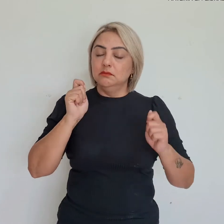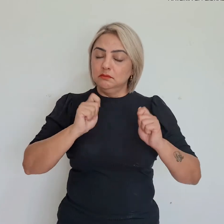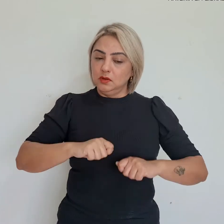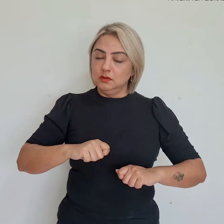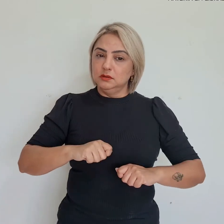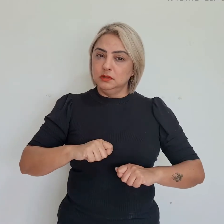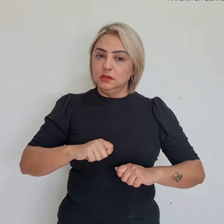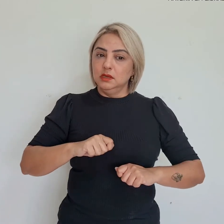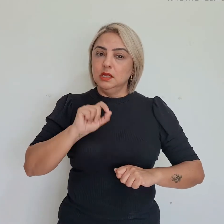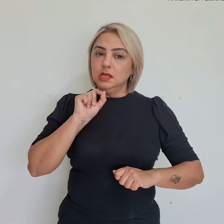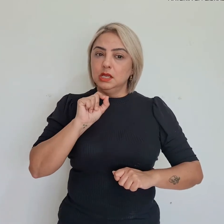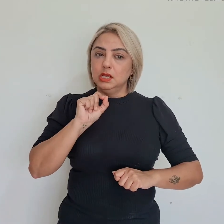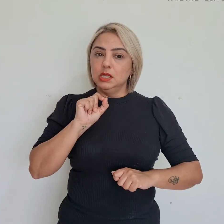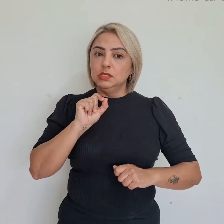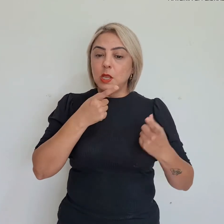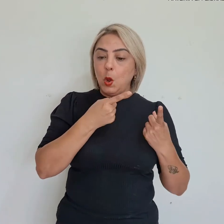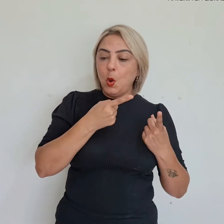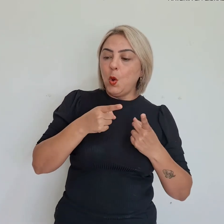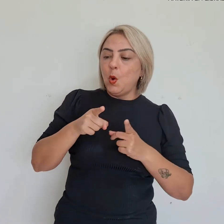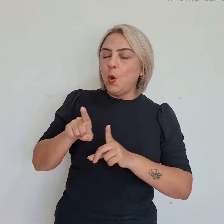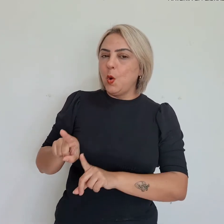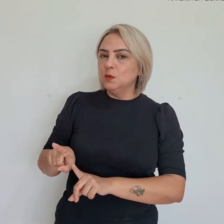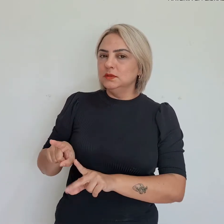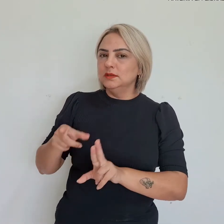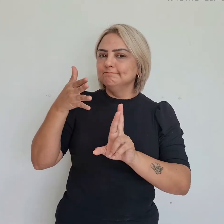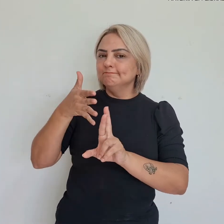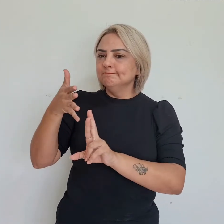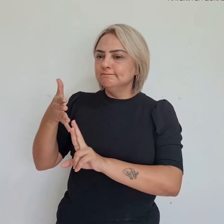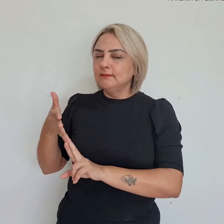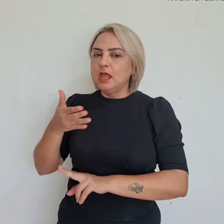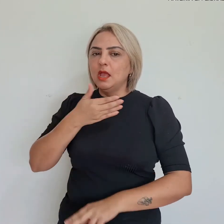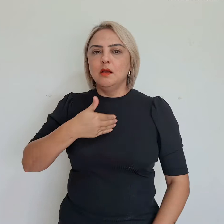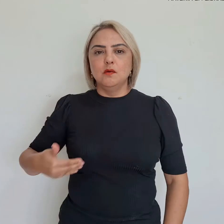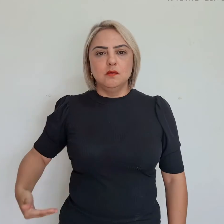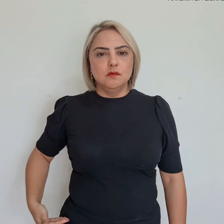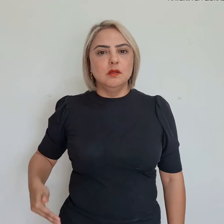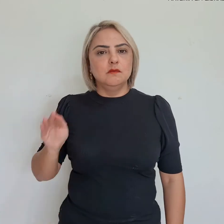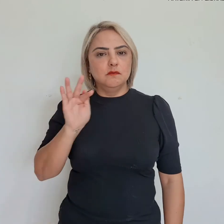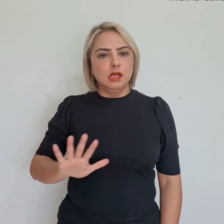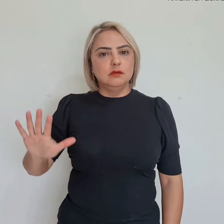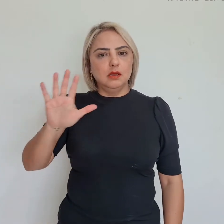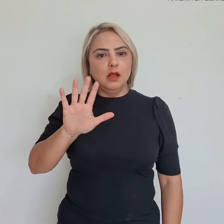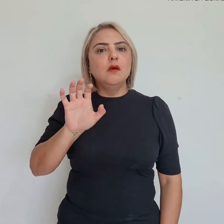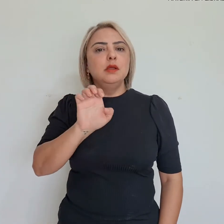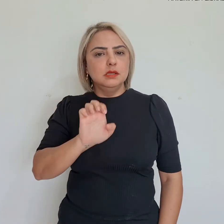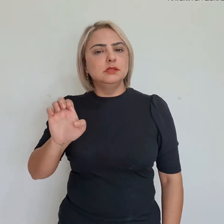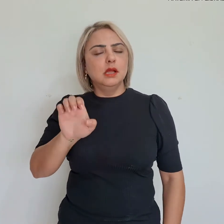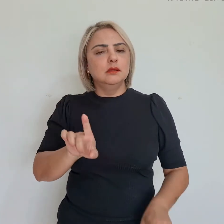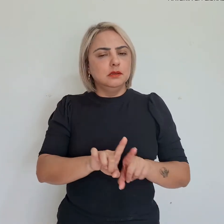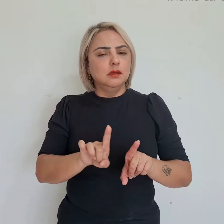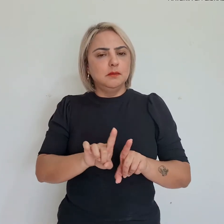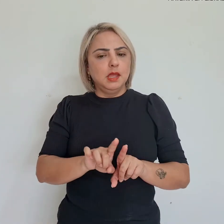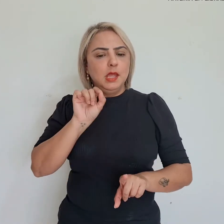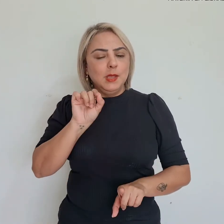de se opor muito diretamente ao governo federal e estaduais, e com essas possibilidades